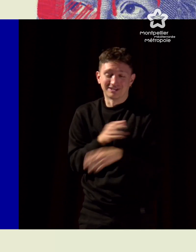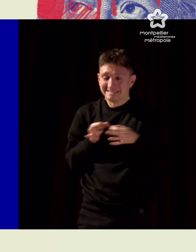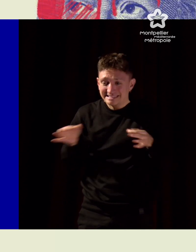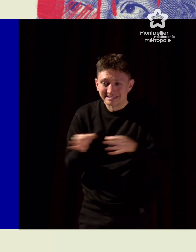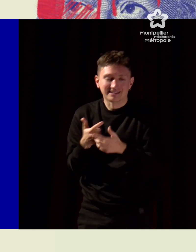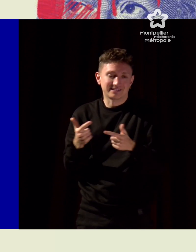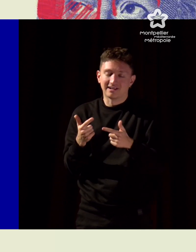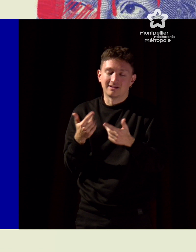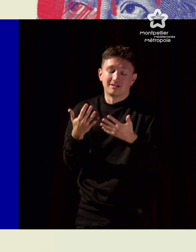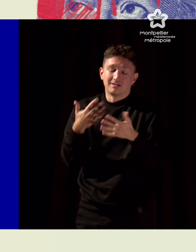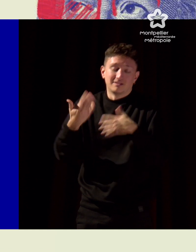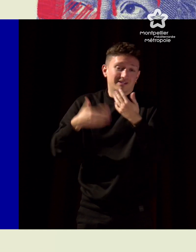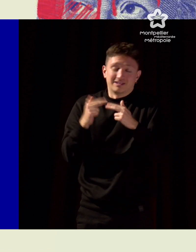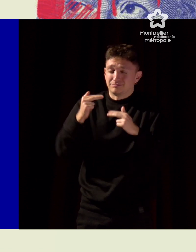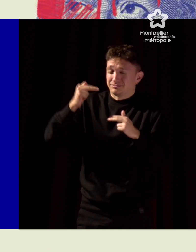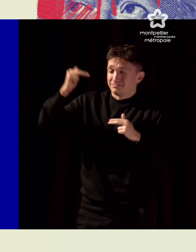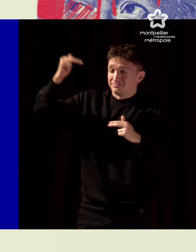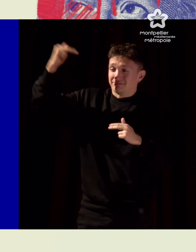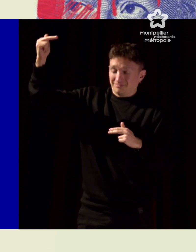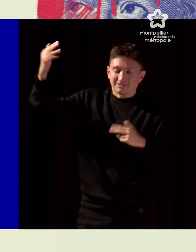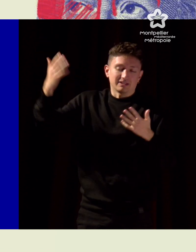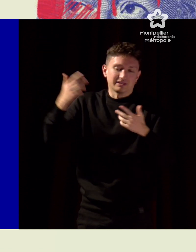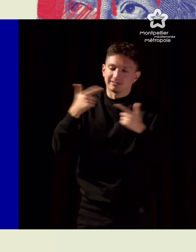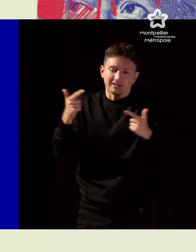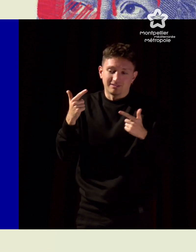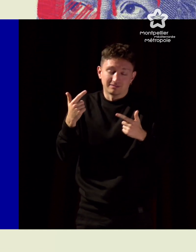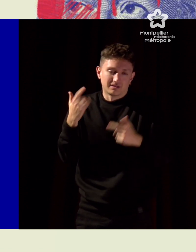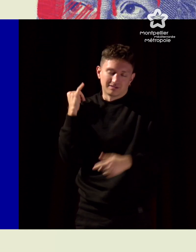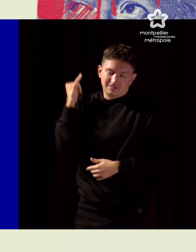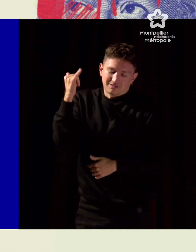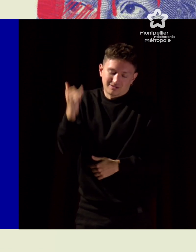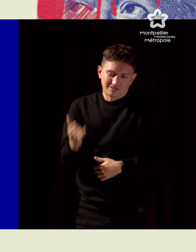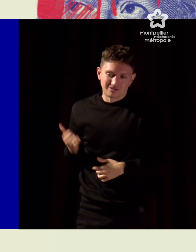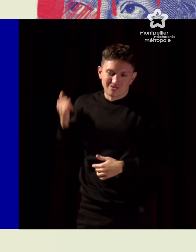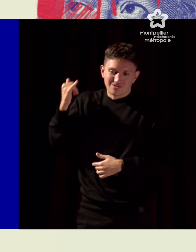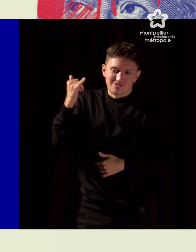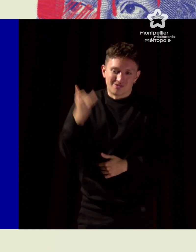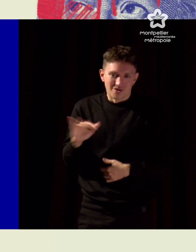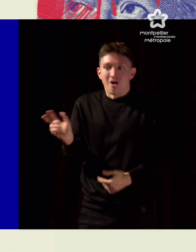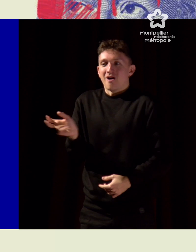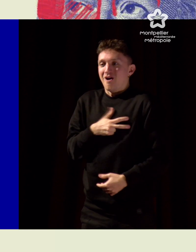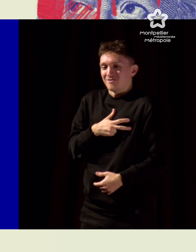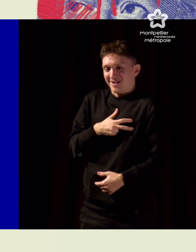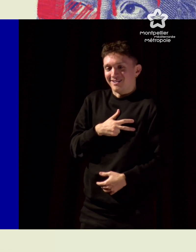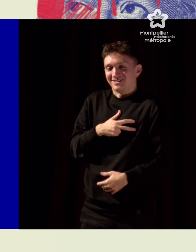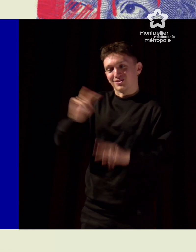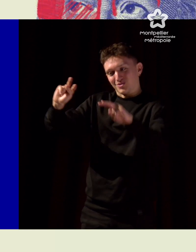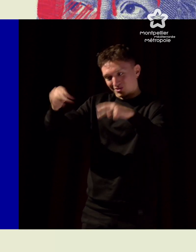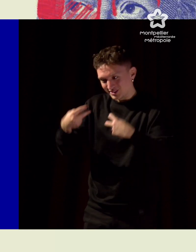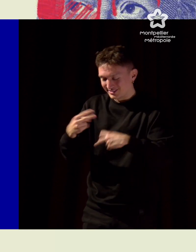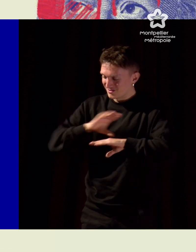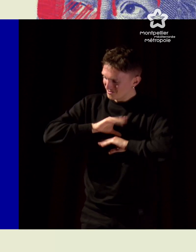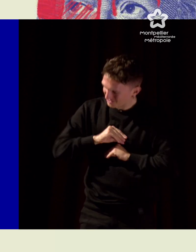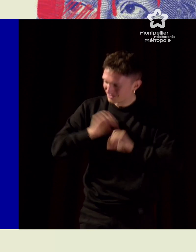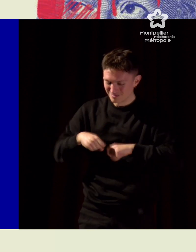une lettre pour avoir l'accord du chef de sous-district, et à la fin... une lettre pour arriver dans le village où on voulait aller quand même,